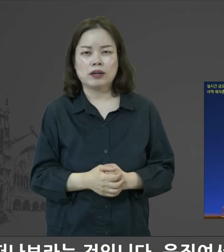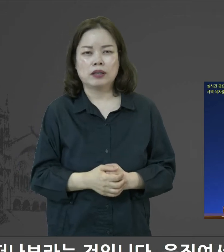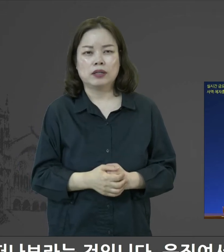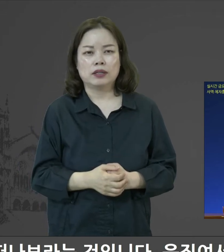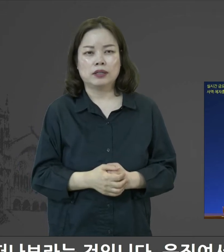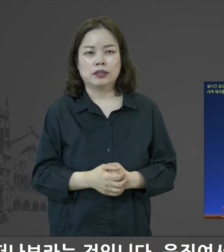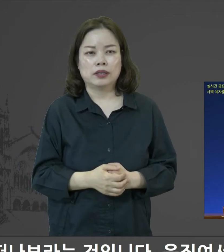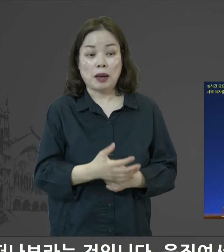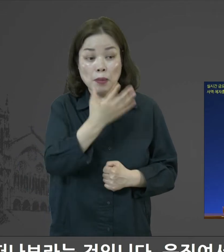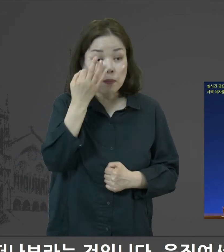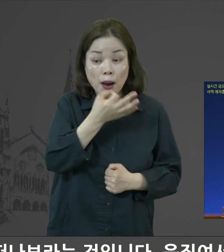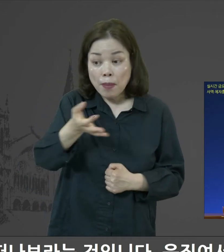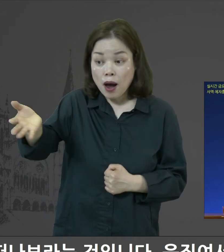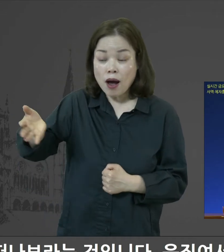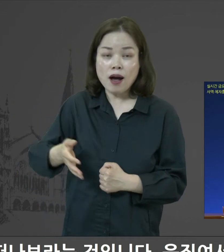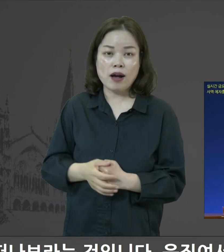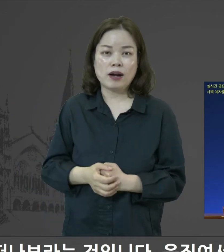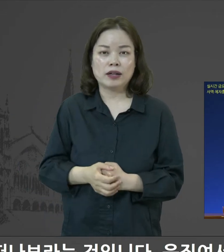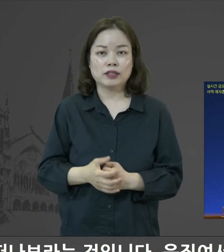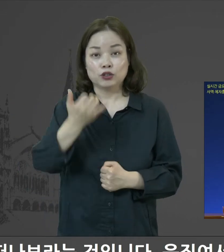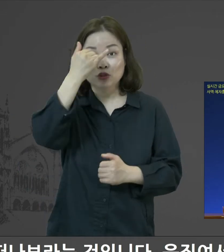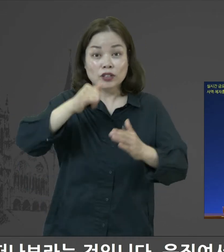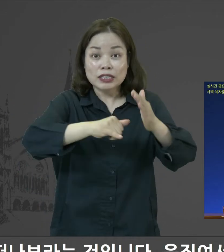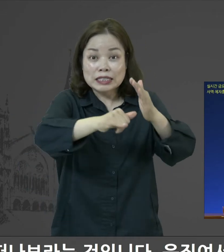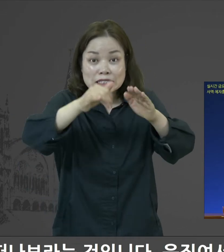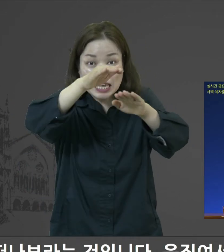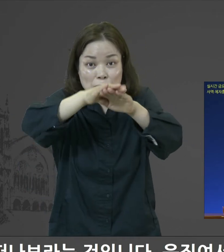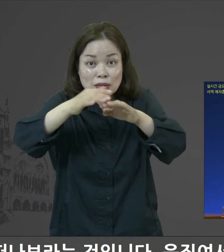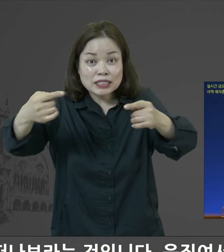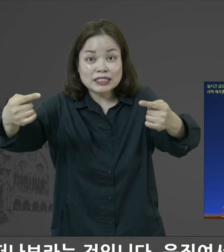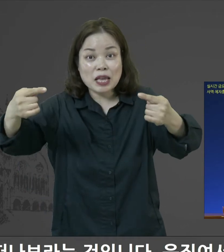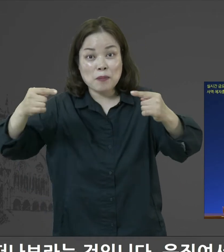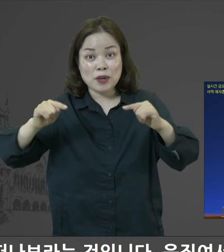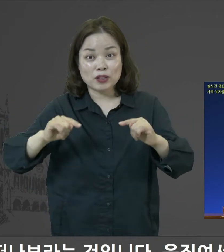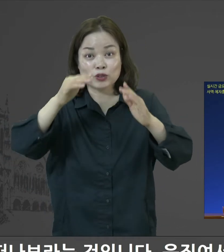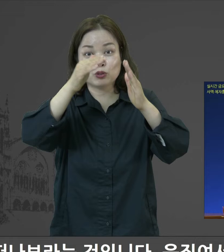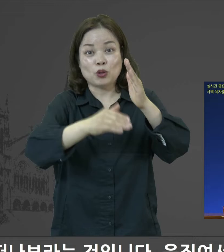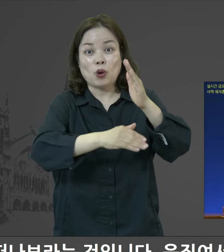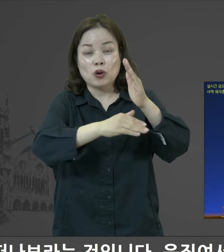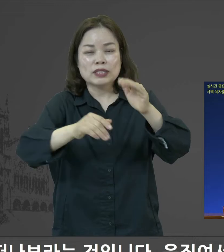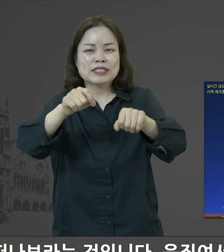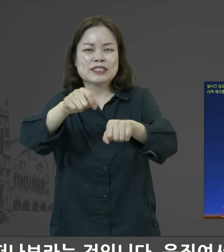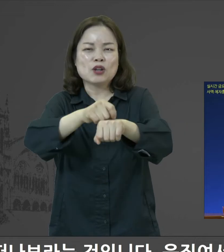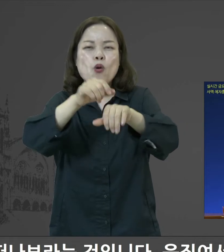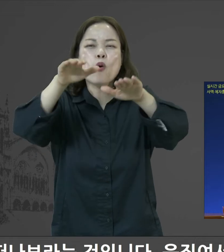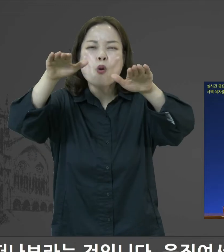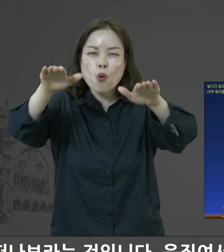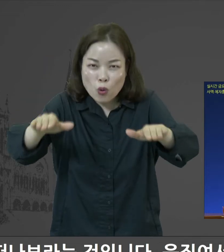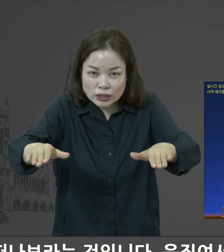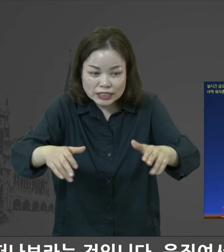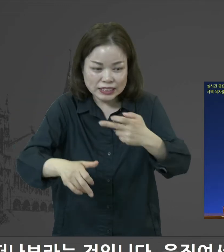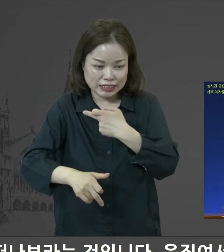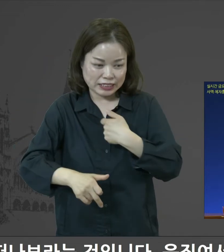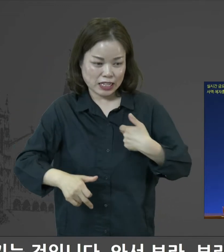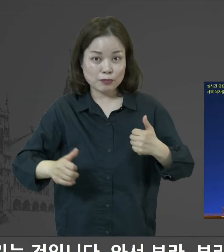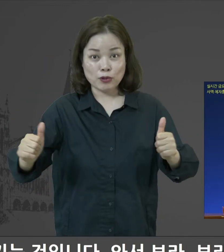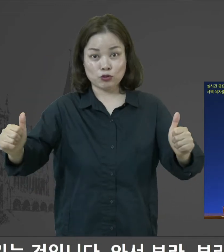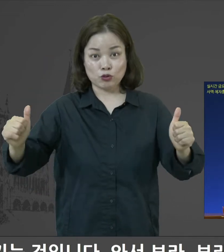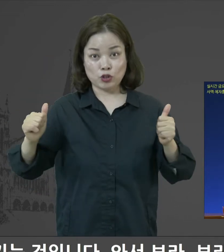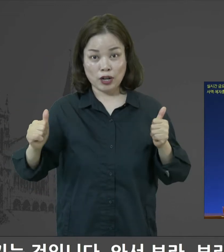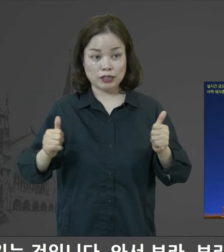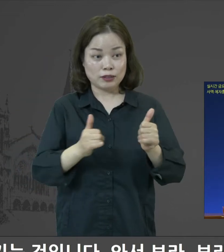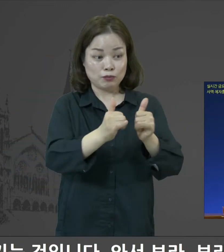말입니다. 사랑하는 우리 온충현의 가족들, 이 예배에 참여하는 성도님들, 특별히 오늘 제자반 수료하는